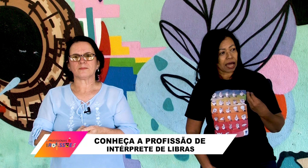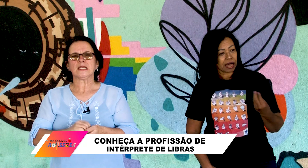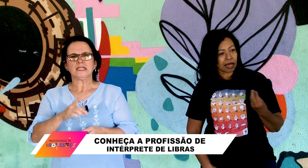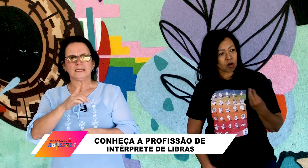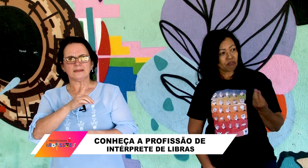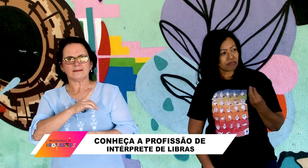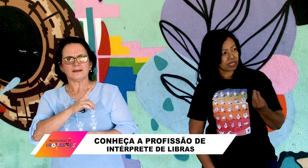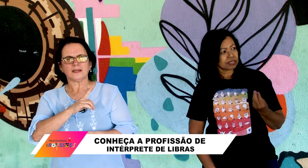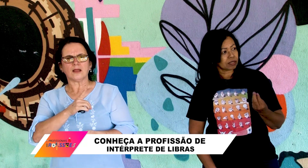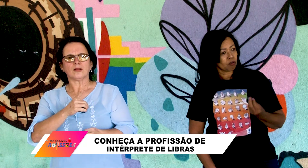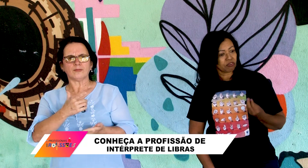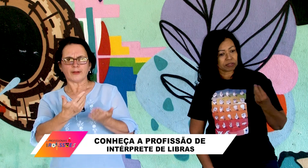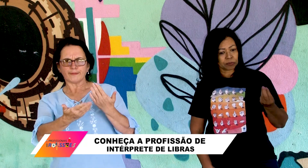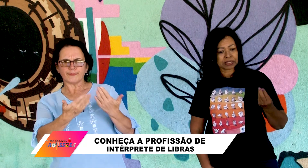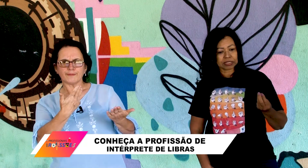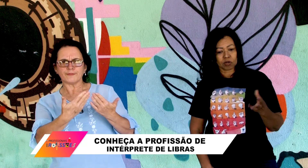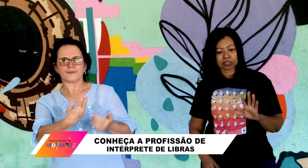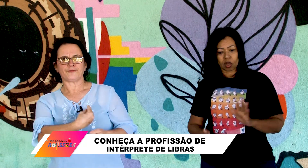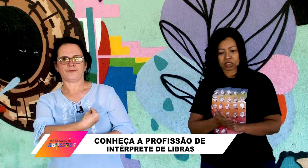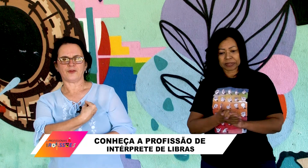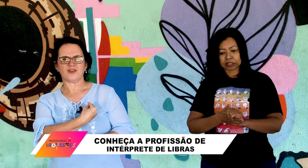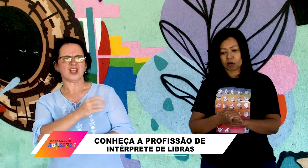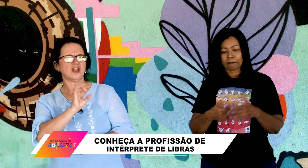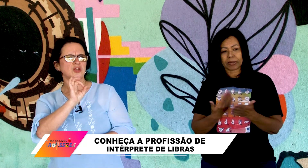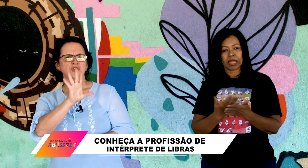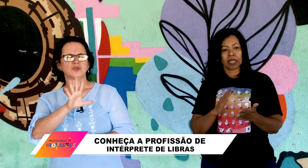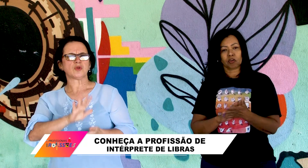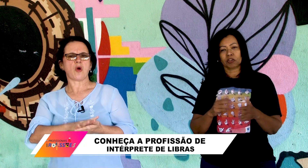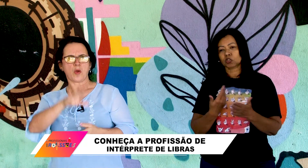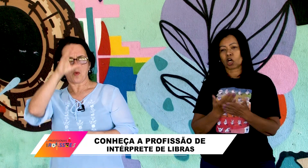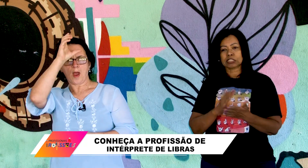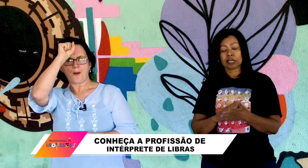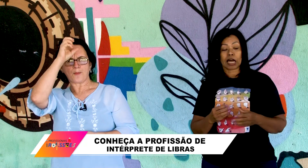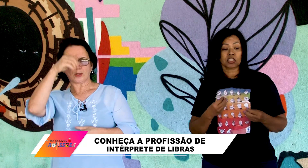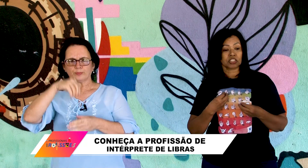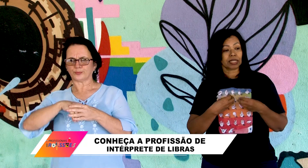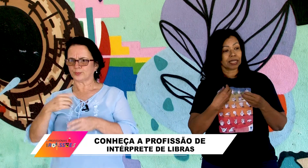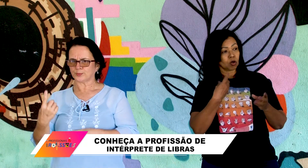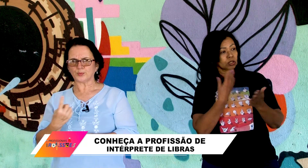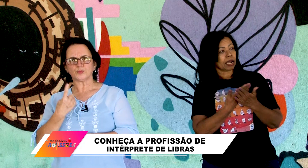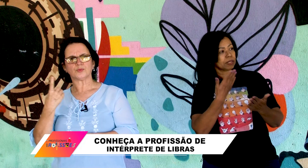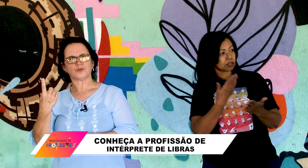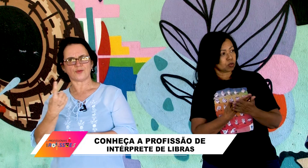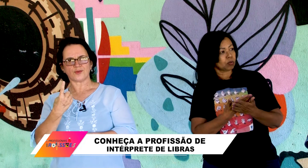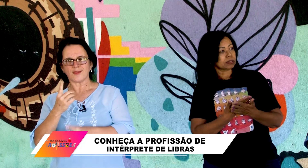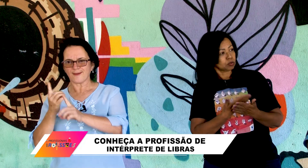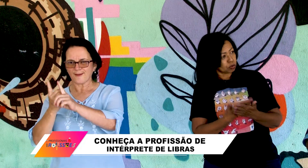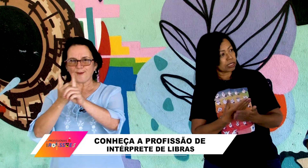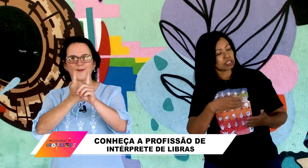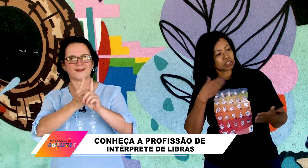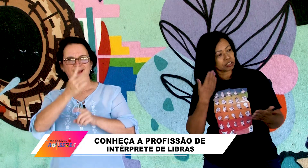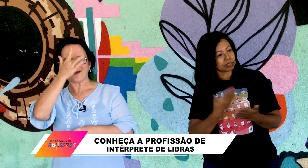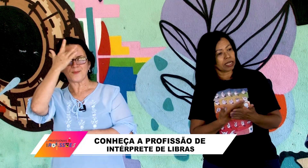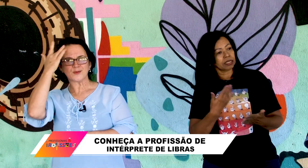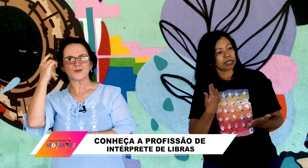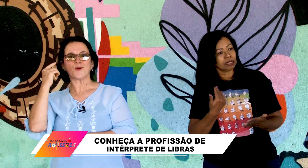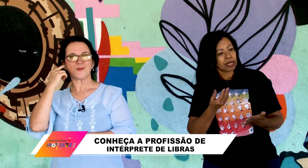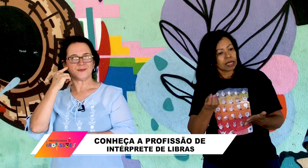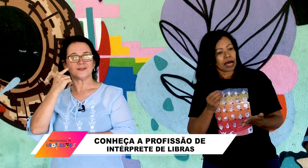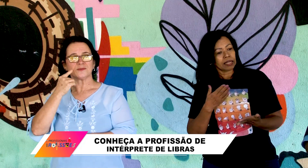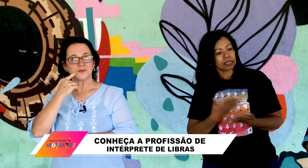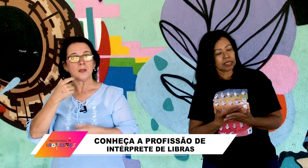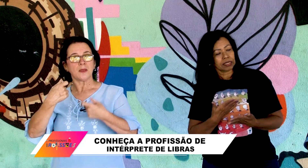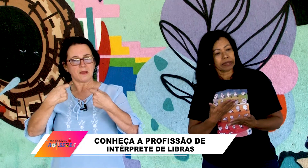ter a convivência, tipo assim, não é só, tipo assim, se eu aprendo, eu fico sozinha, a gente tem que encontrar pessoas surdas e a gente tem